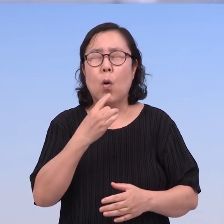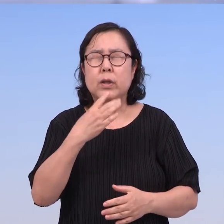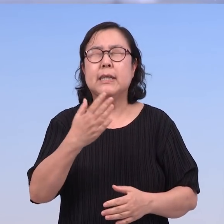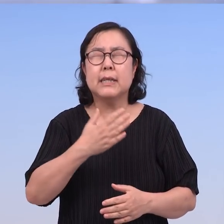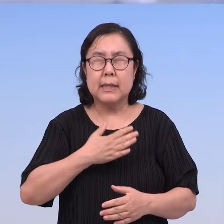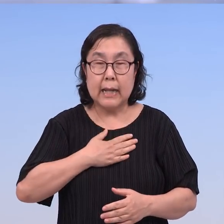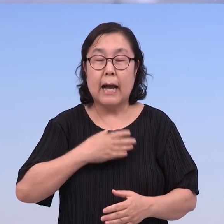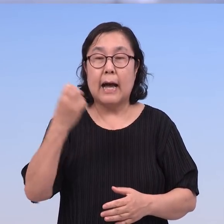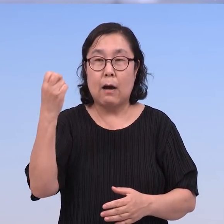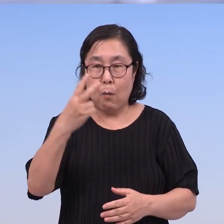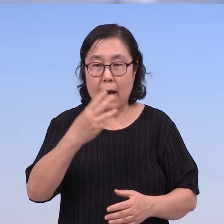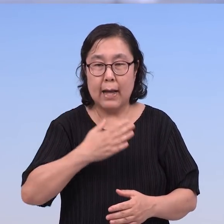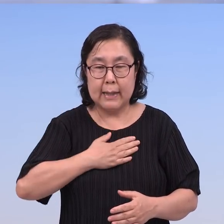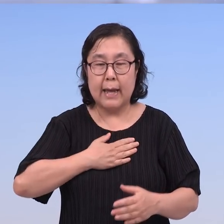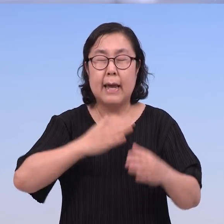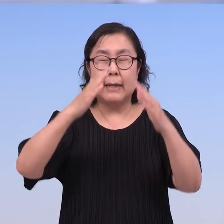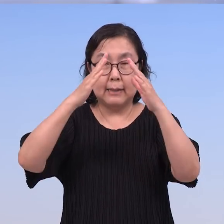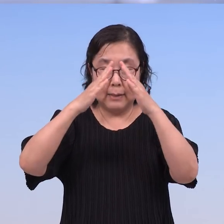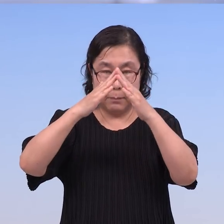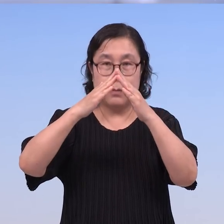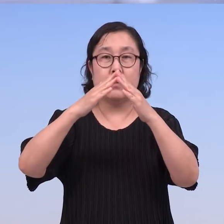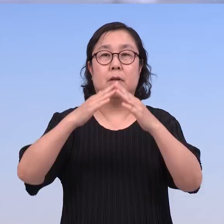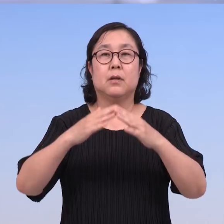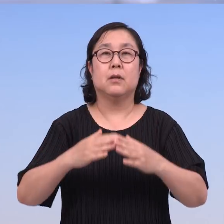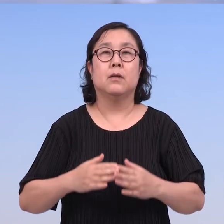오직 나와 내 집은